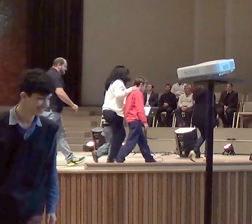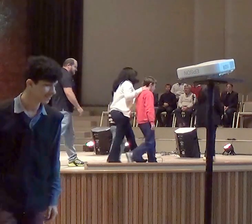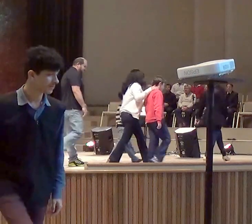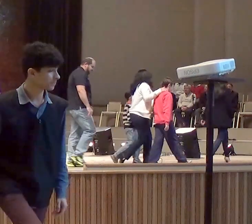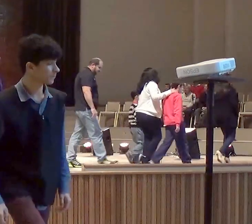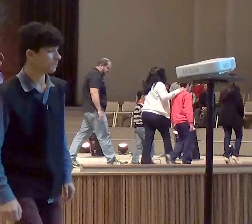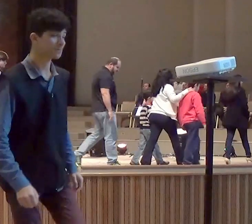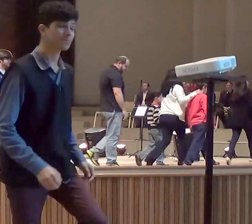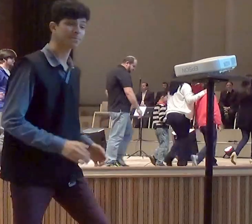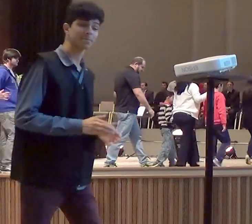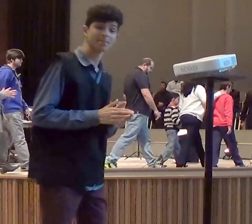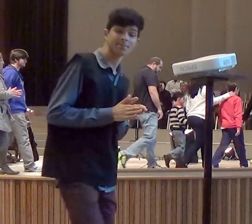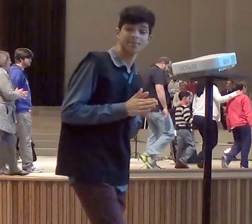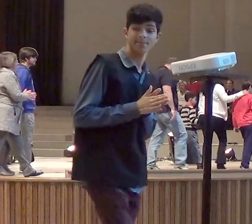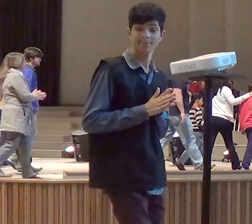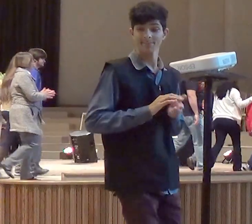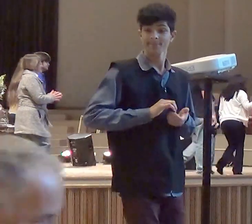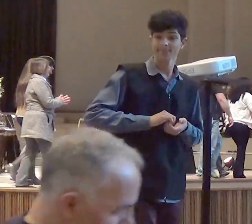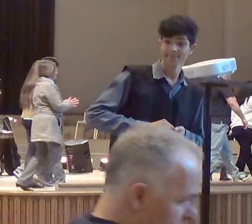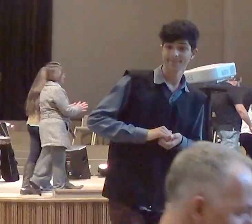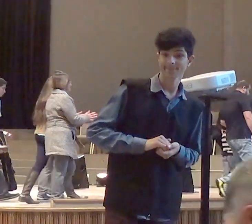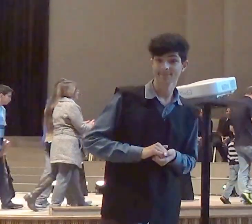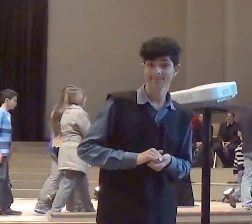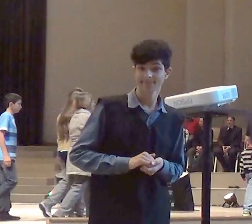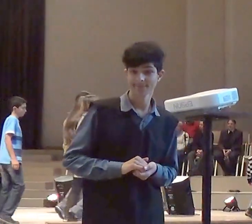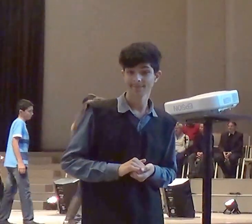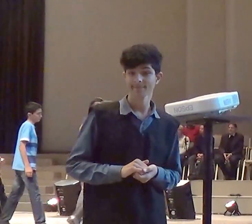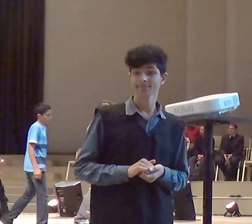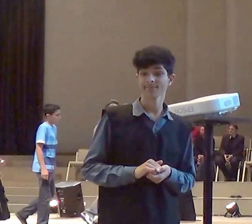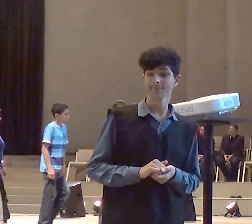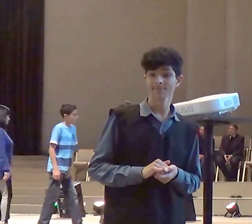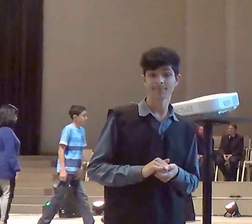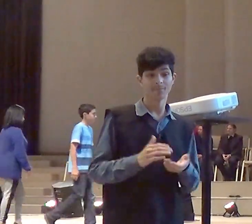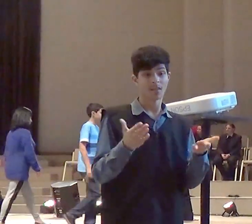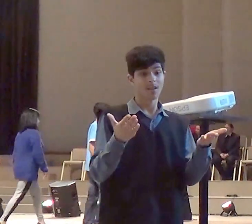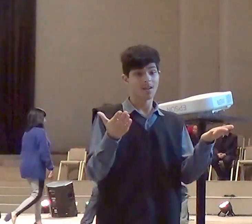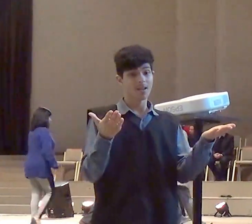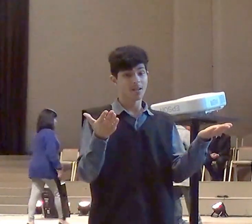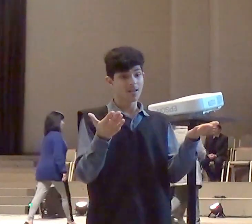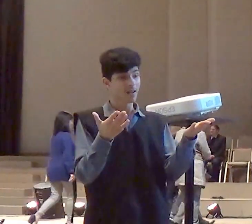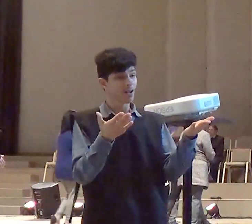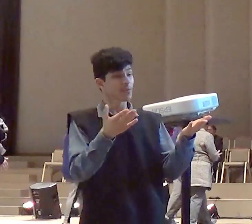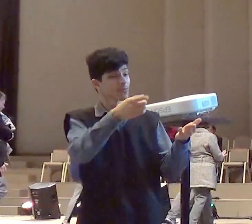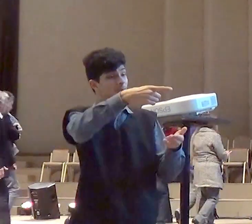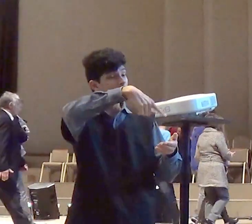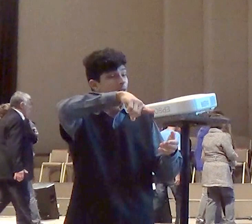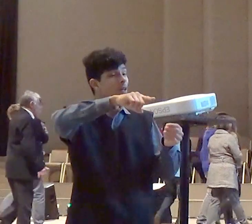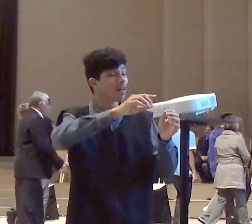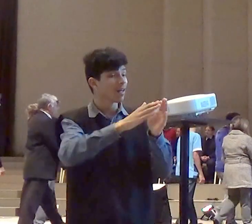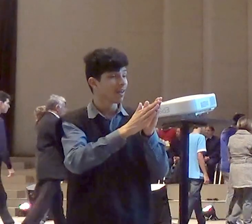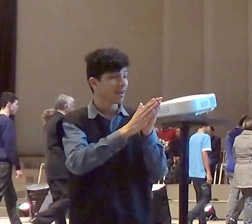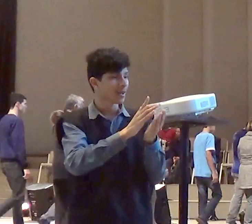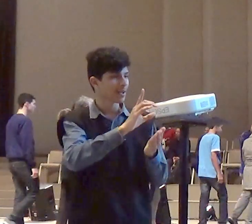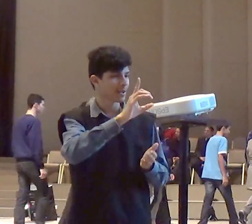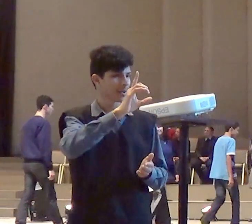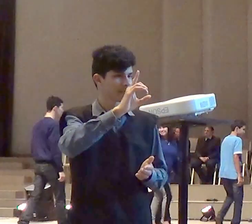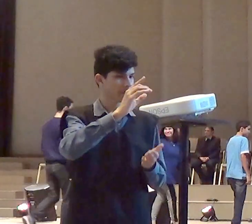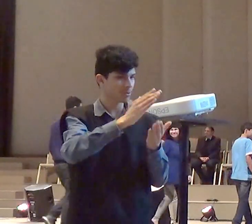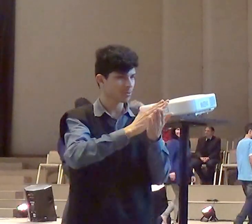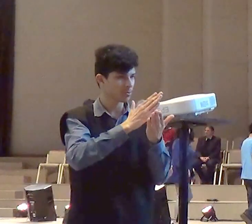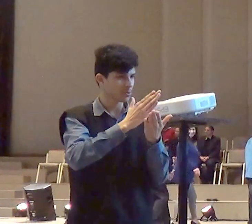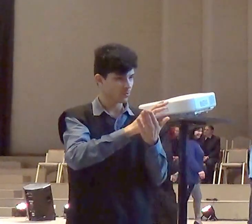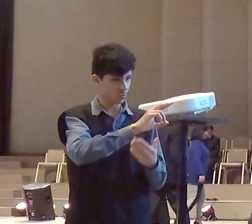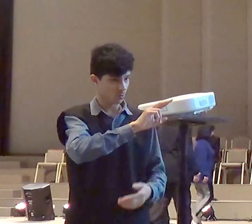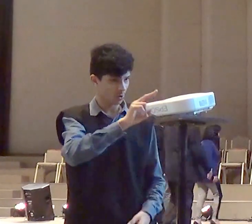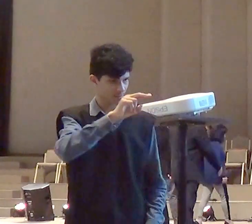Quero convidar você a abrir sua Bíblia no livro de números Capítulo 16 e nessa manhã